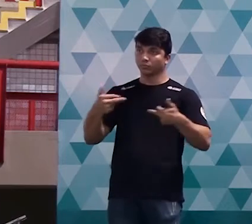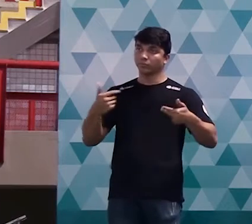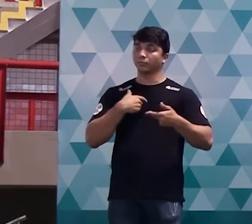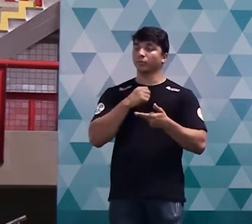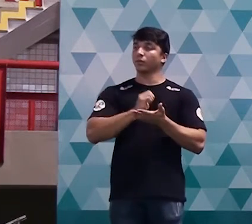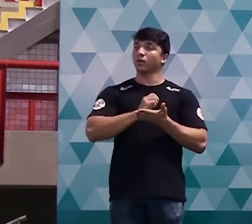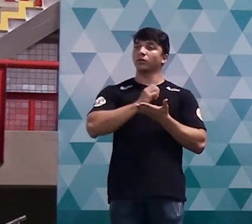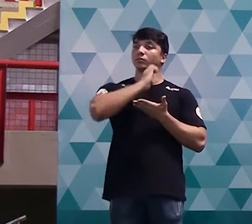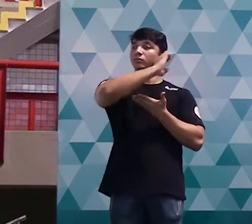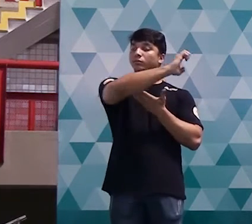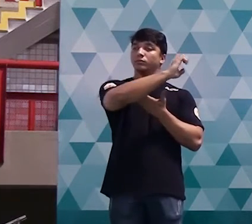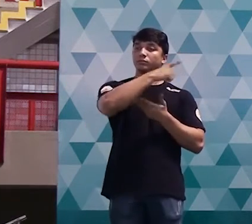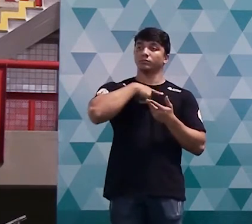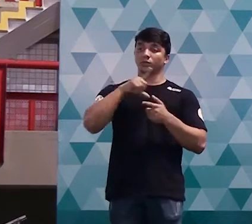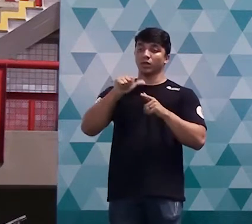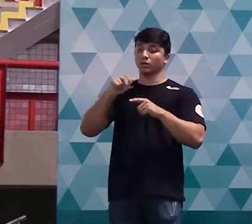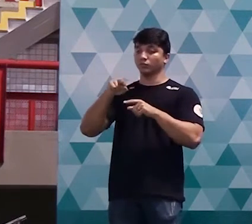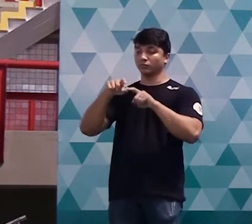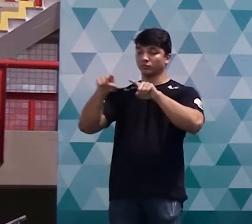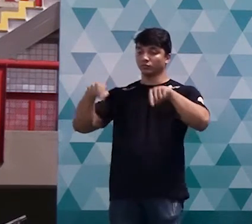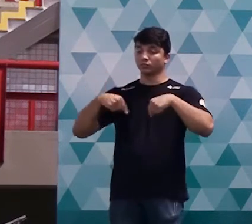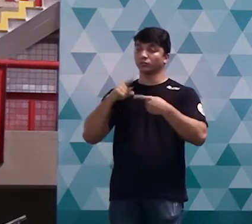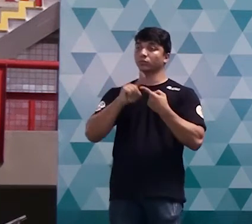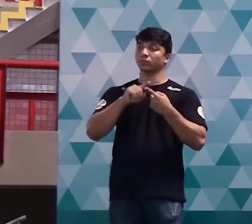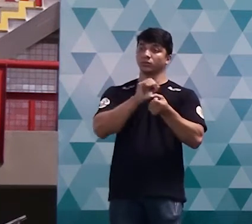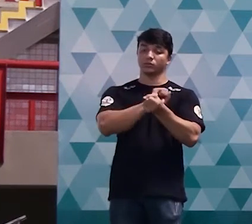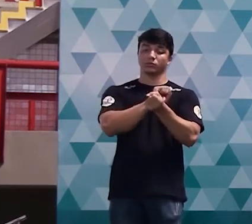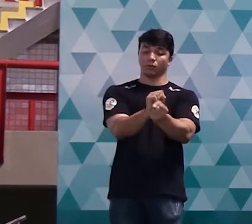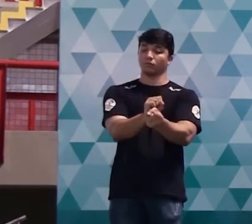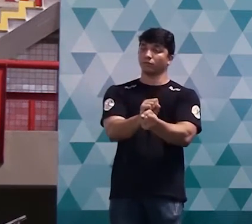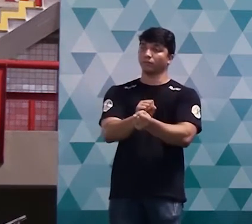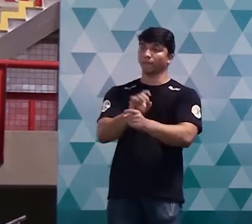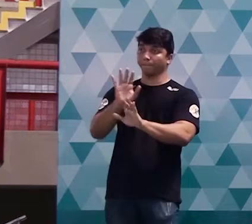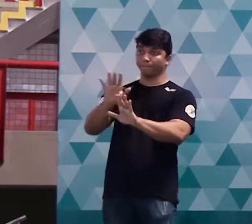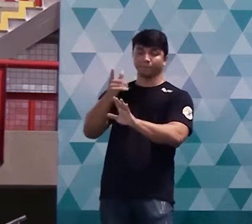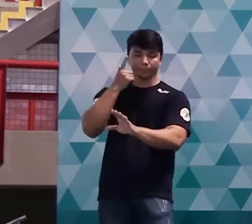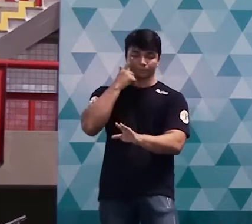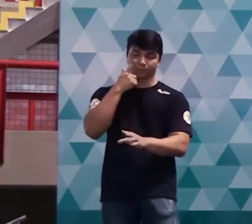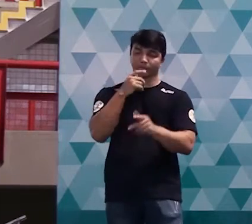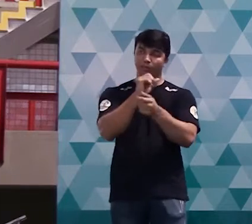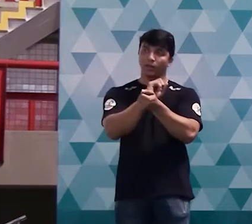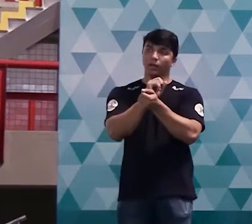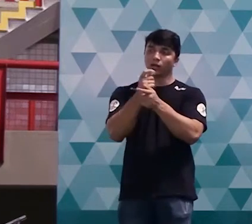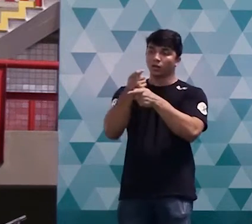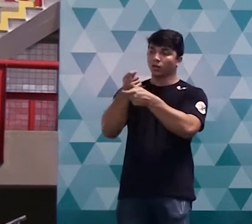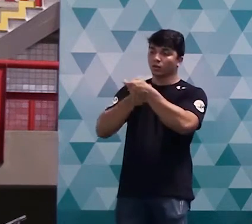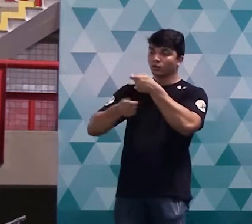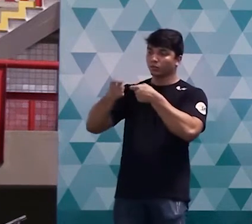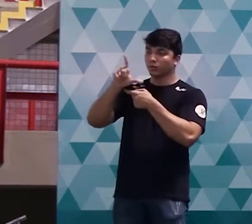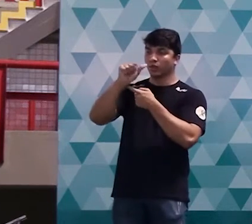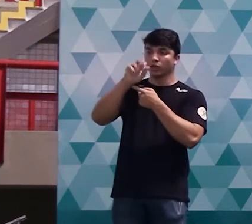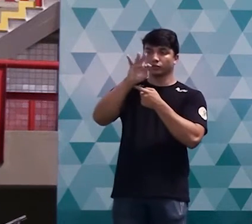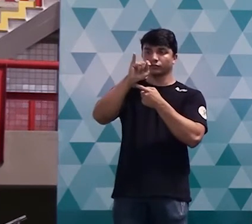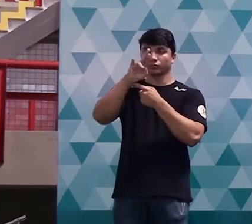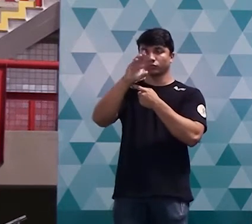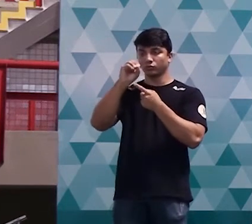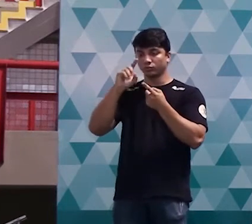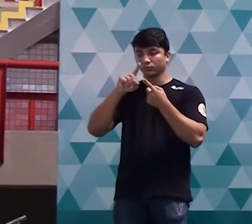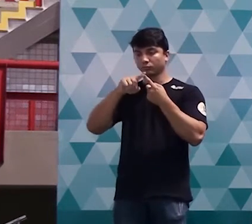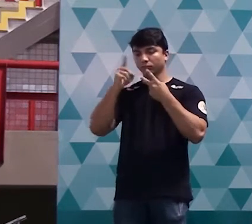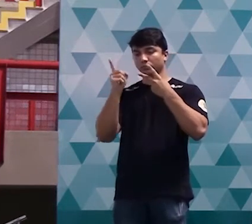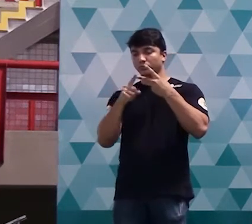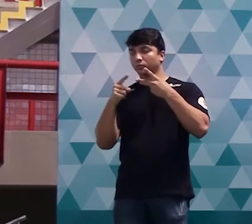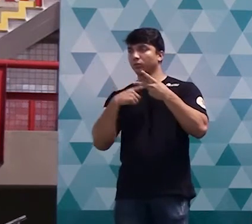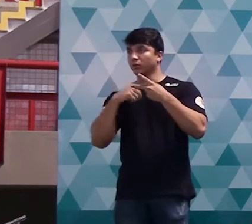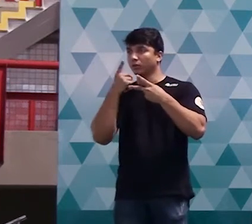agroexportação, latifúndio, escravidão. Meu filho, se a nossa economia se baseia no latifúndio, se a nossa